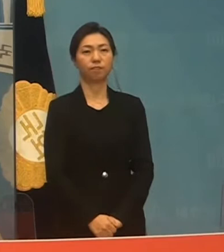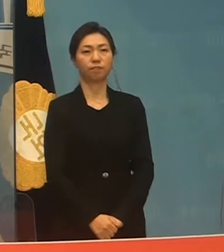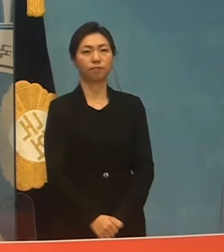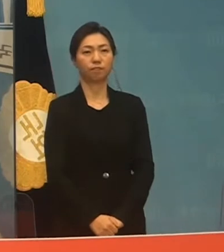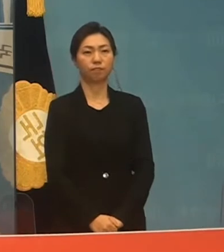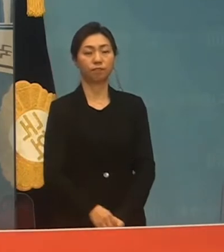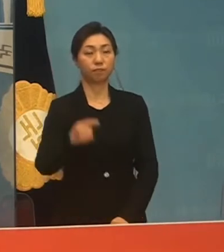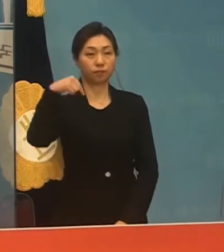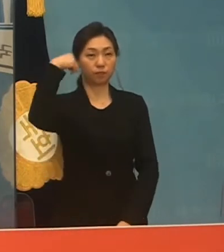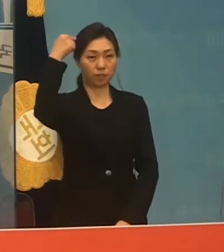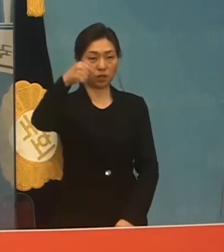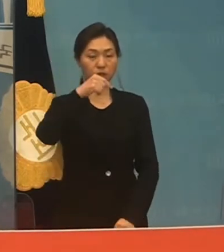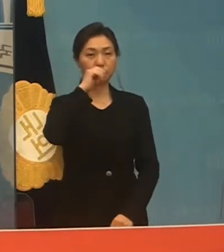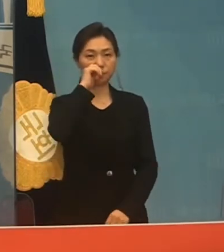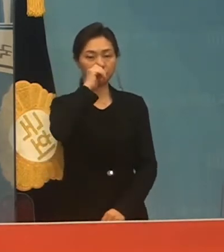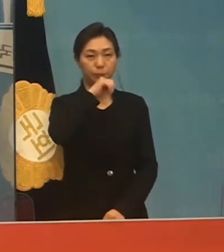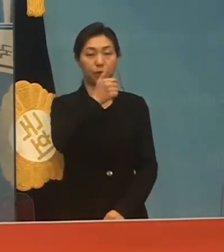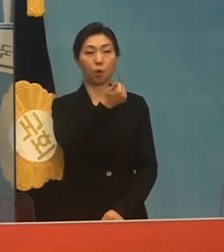예, 다음은